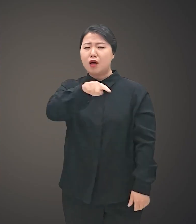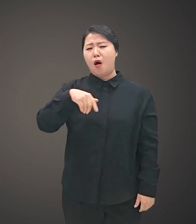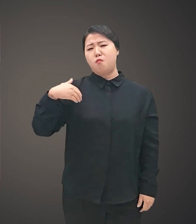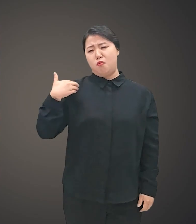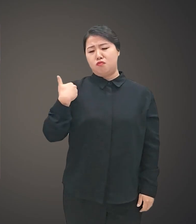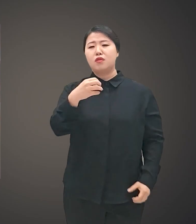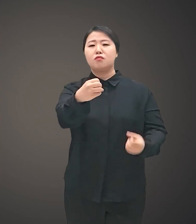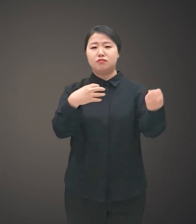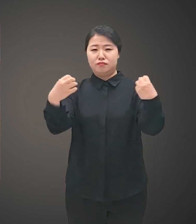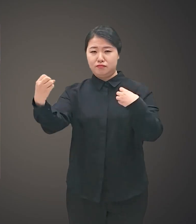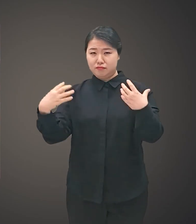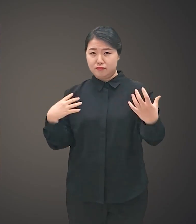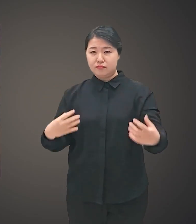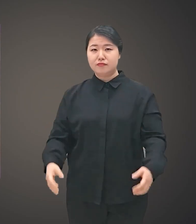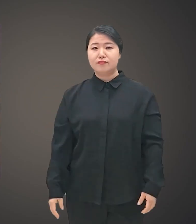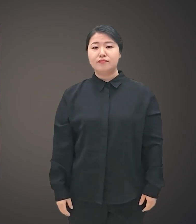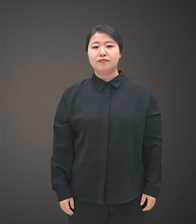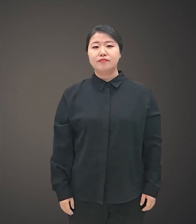없었어요.